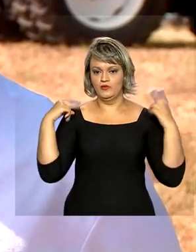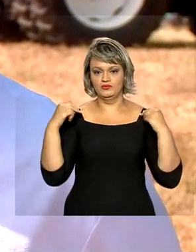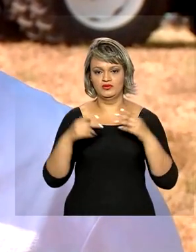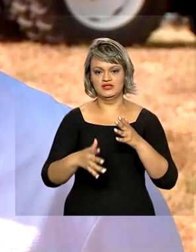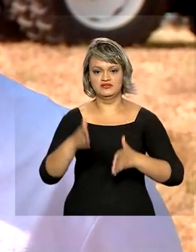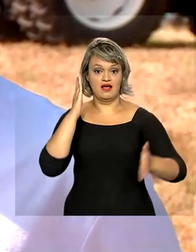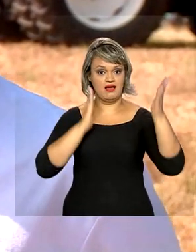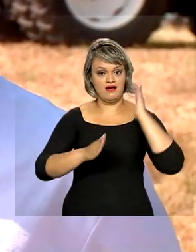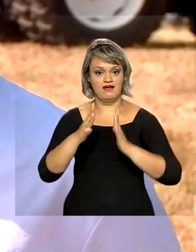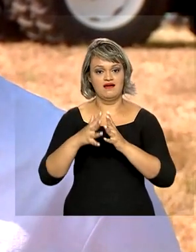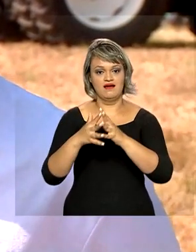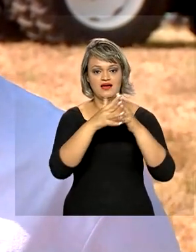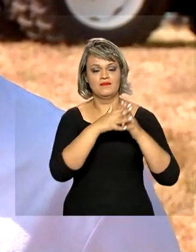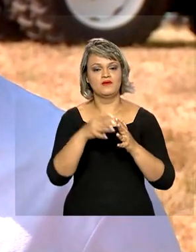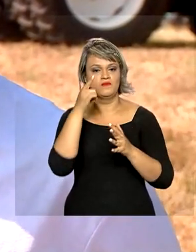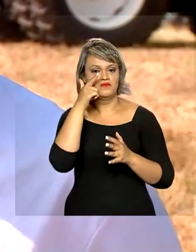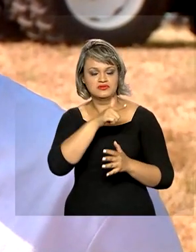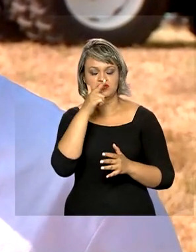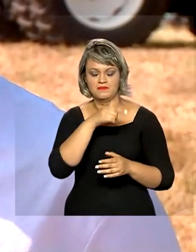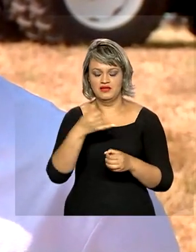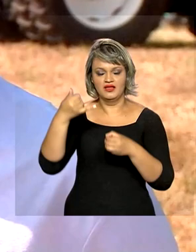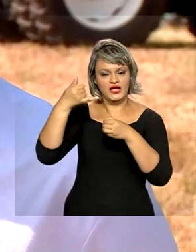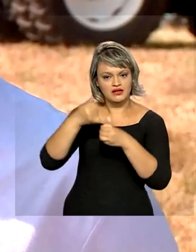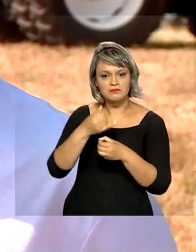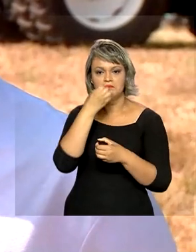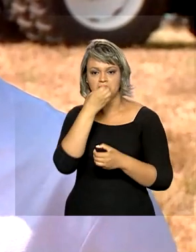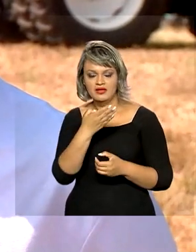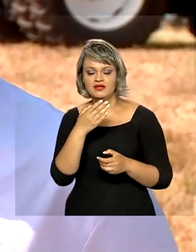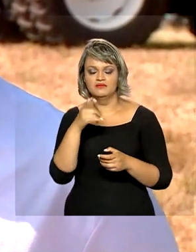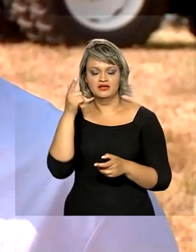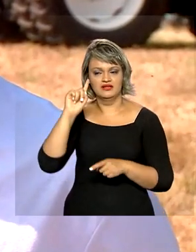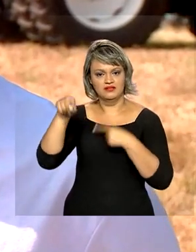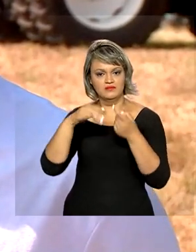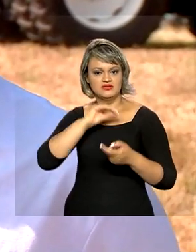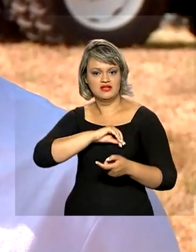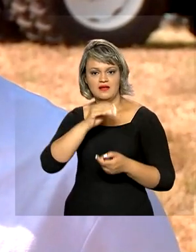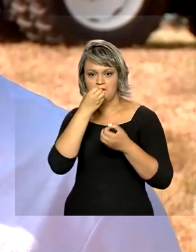melhor frete, o melhor preço de combustível, para que ele possa ter uma renda também melhor no final do mês, né?